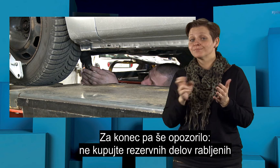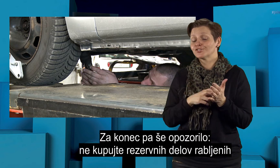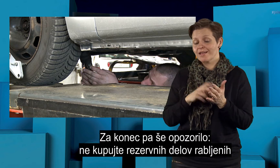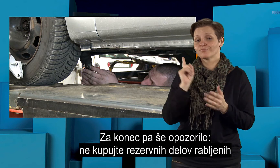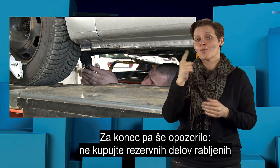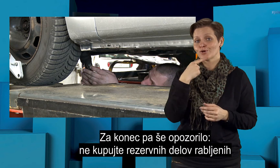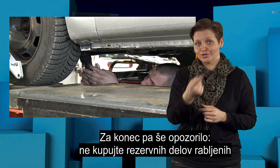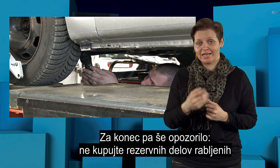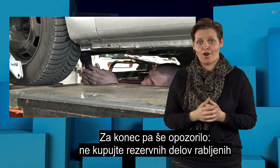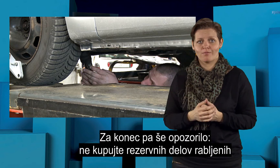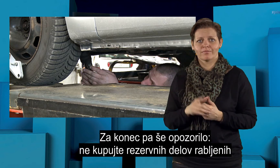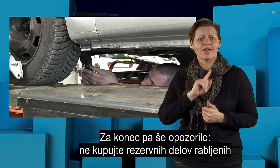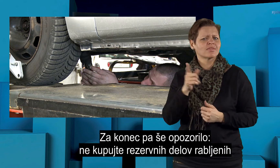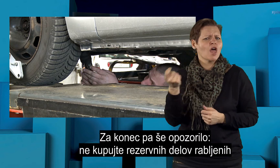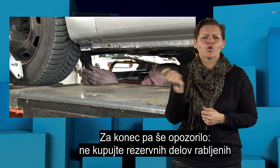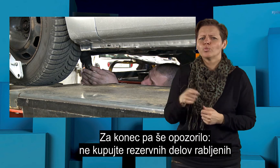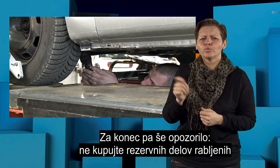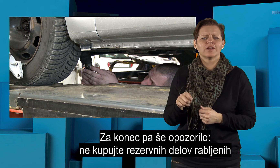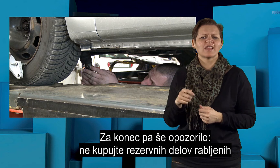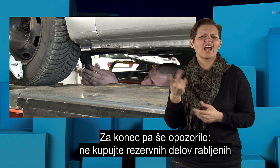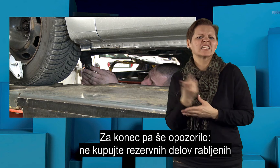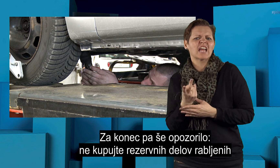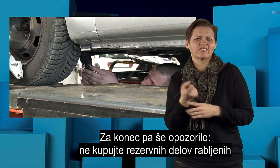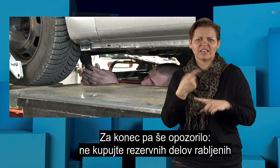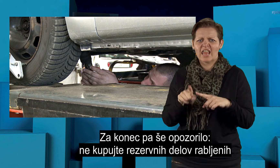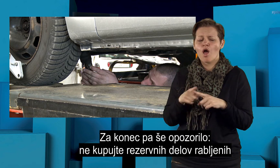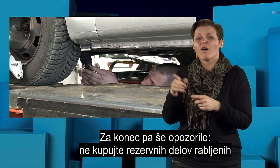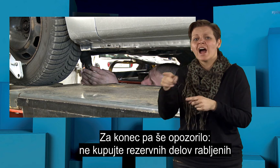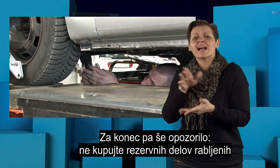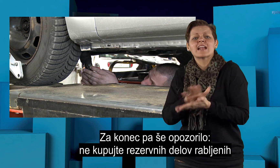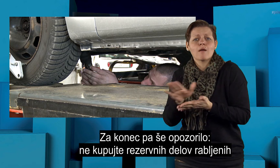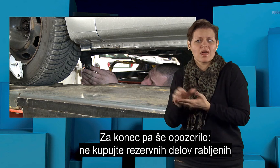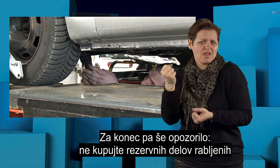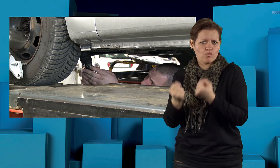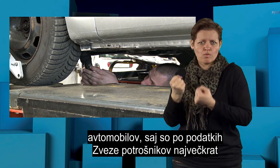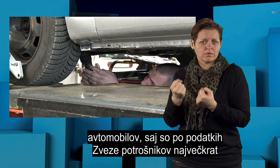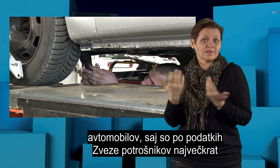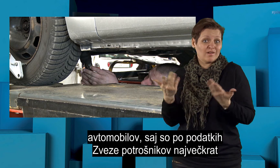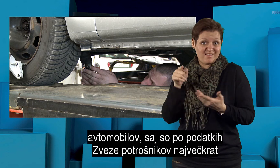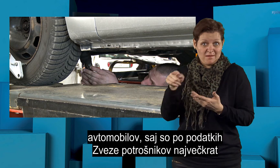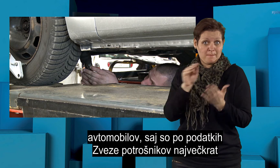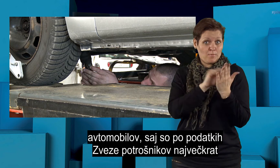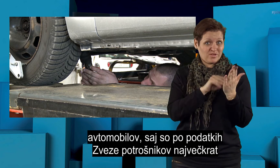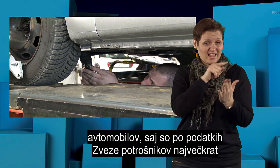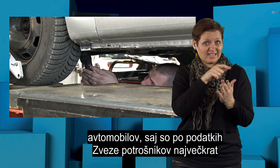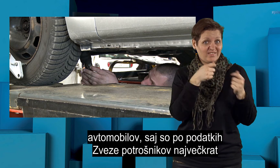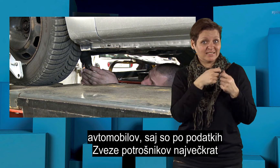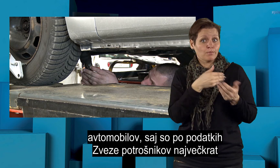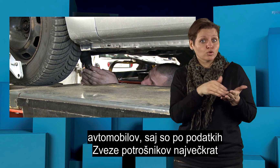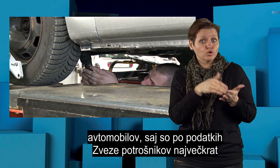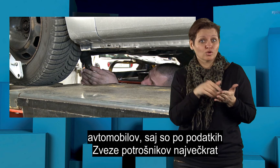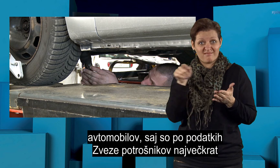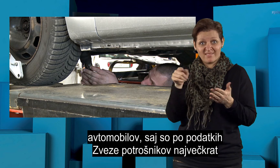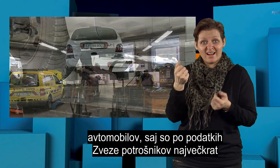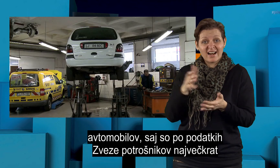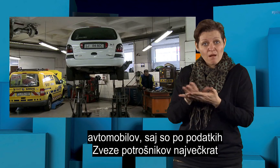Za konec pa še opozorilo. Ne kupujte rezervnih delov rabljenih avtomobilov, saj so po podatkih Zveze